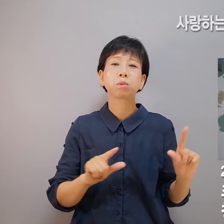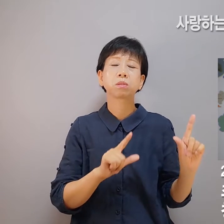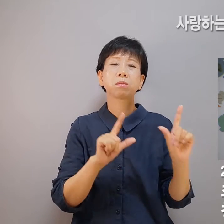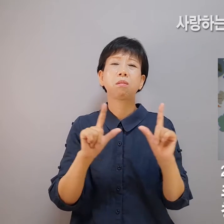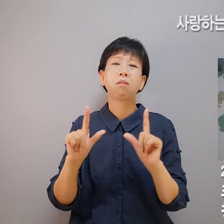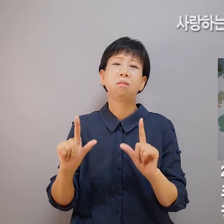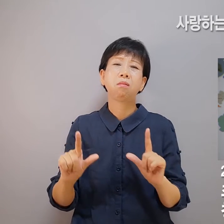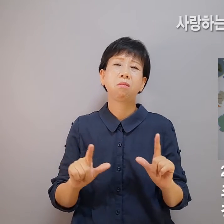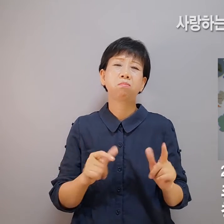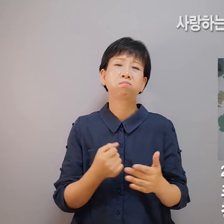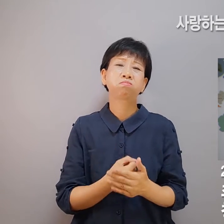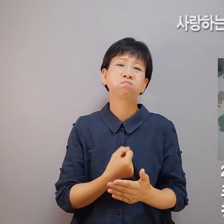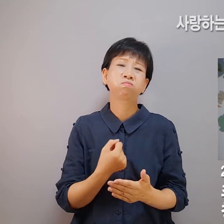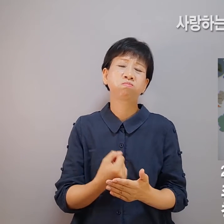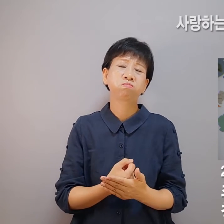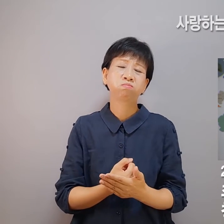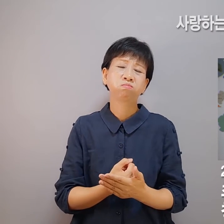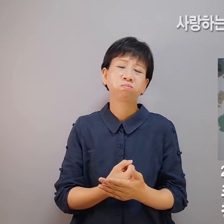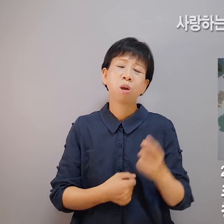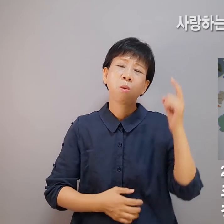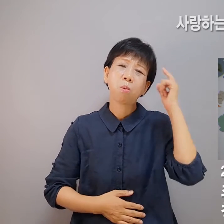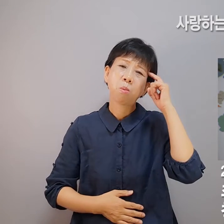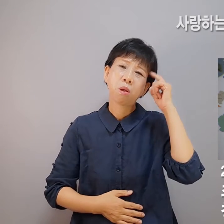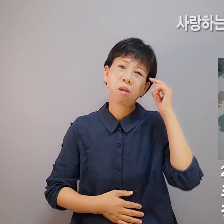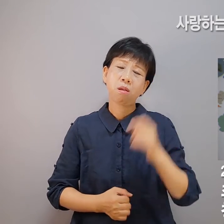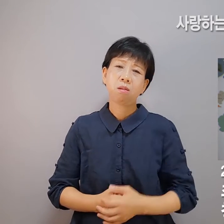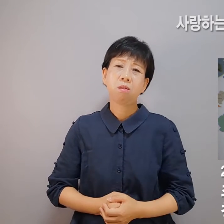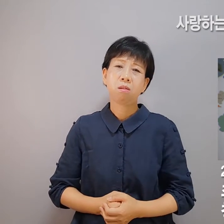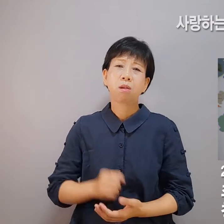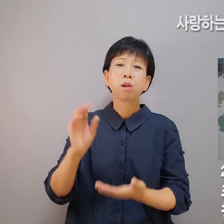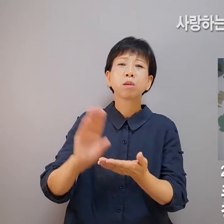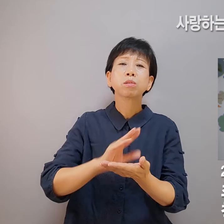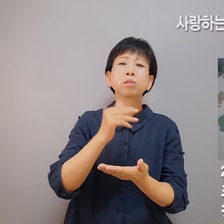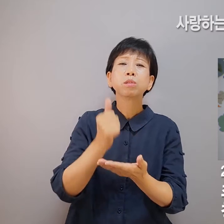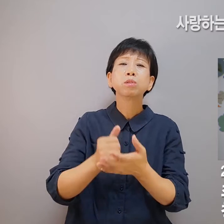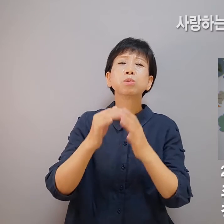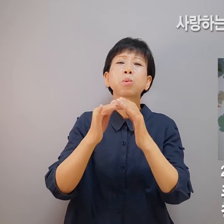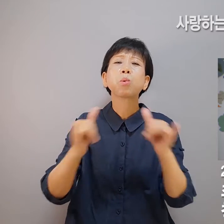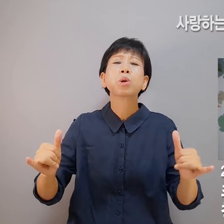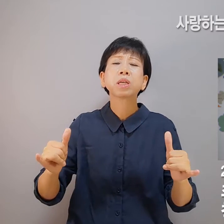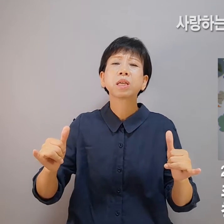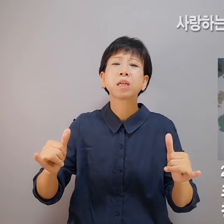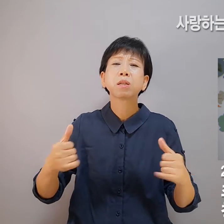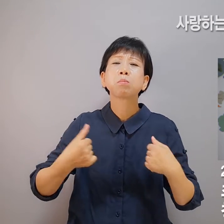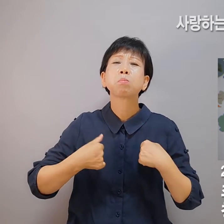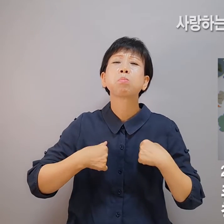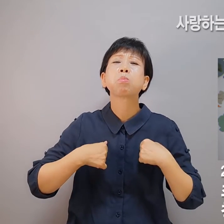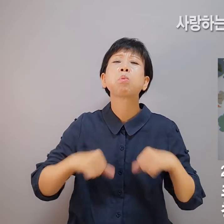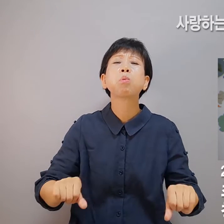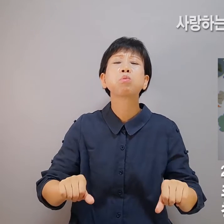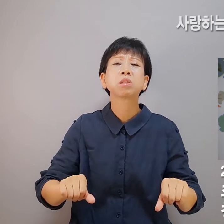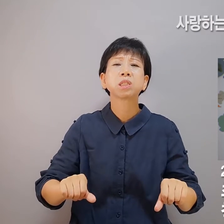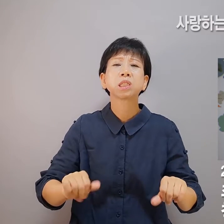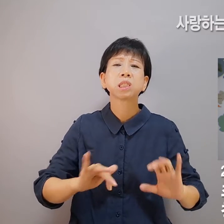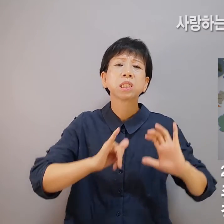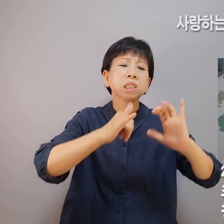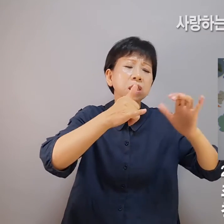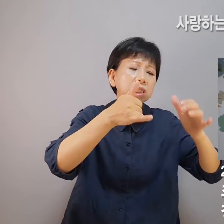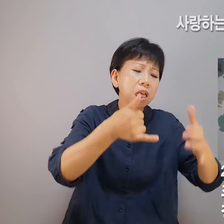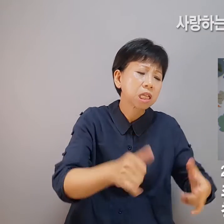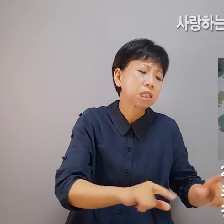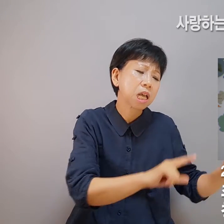있어요. 왜 우리는 그리스도인임을 포기하면서 그저 세상 사람들 비유